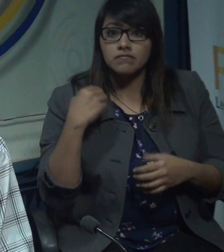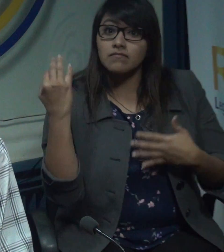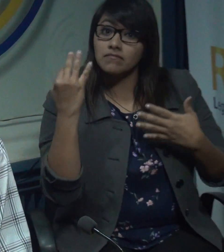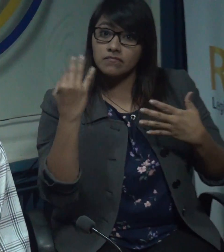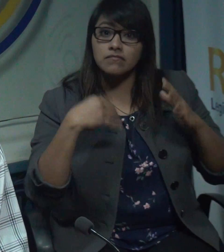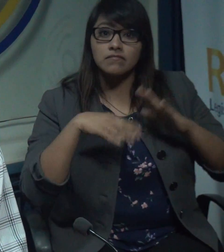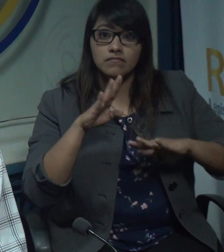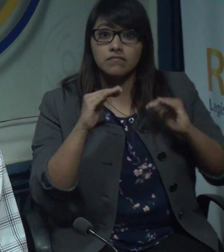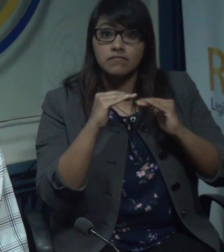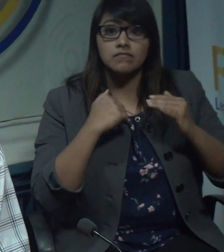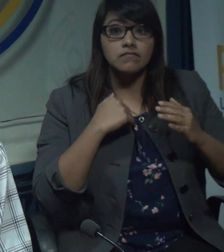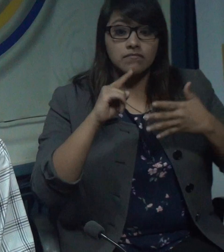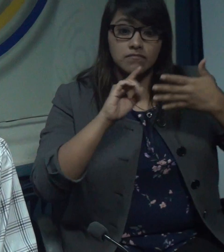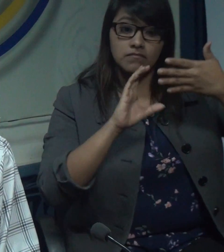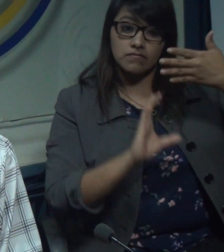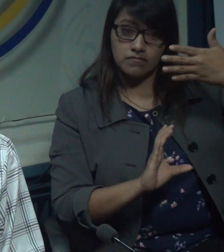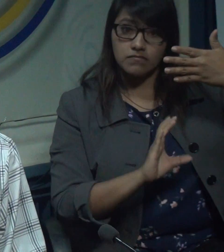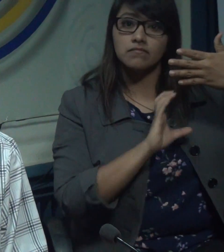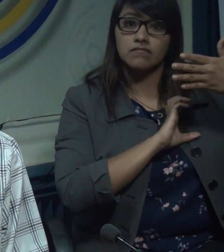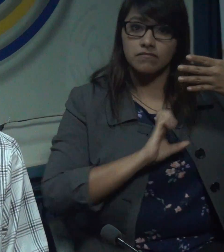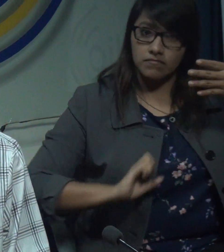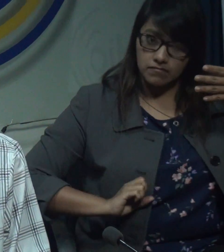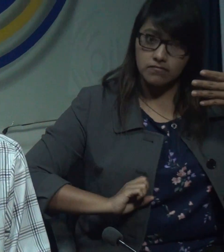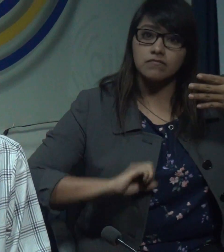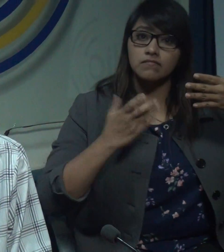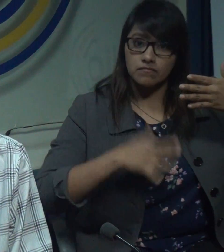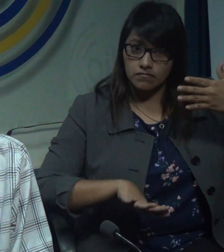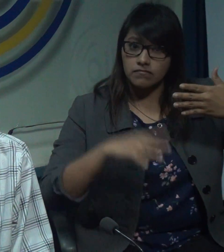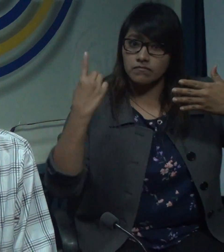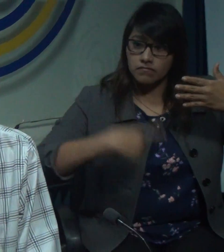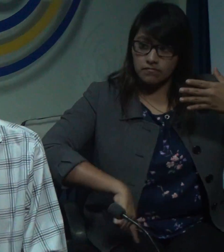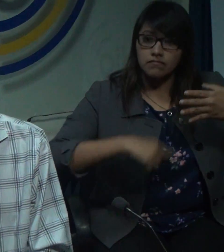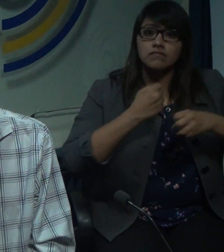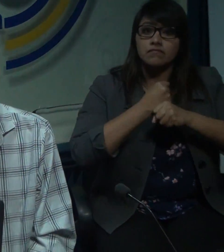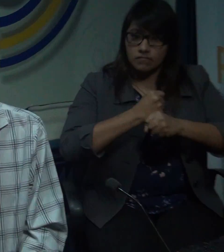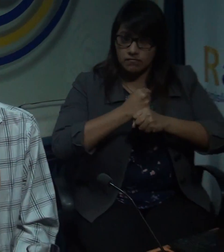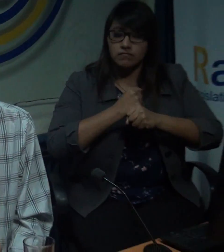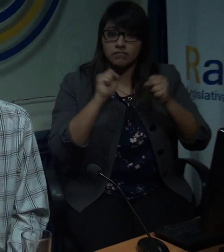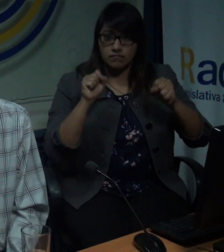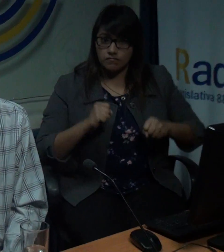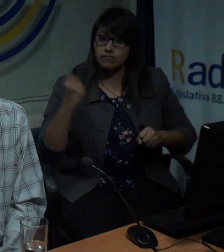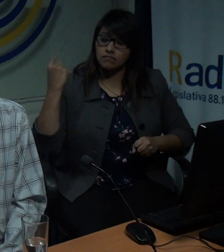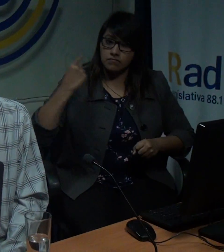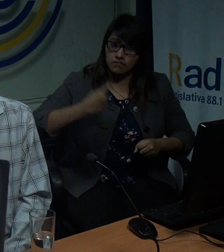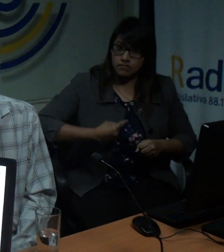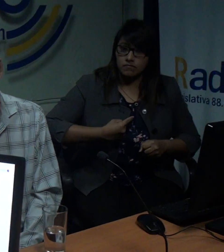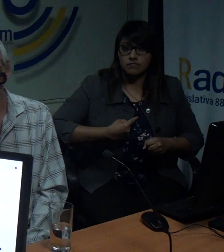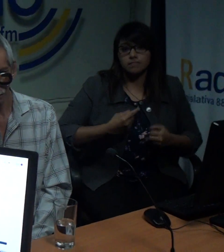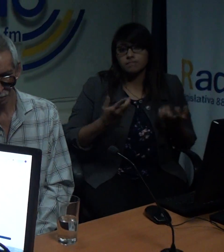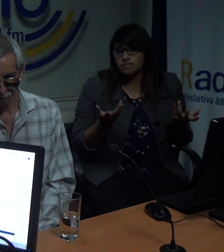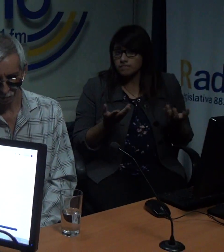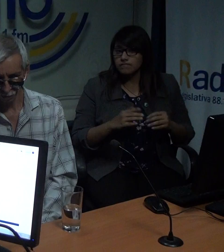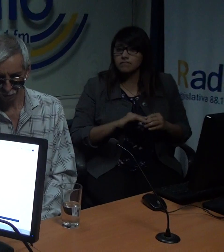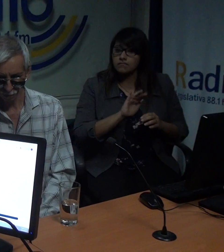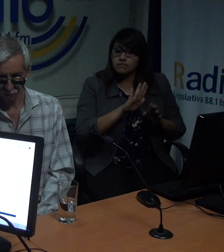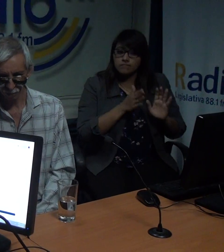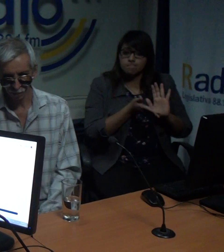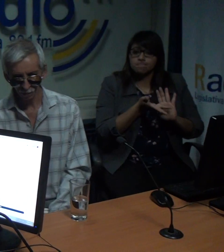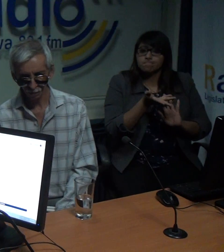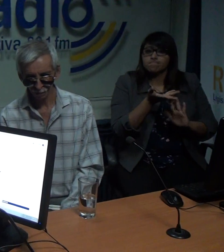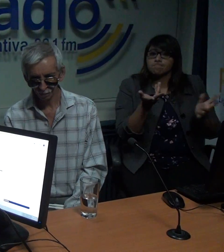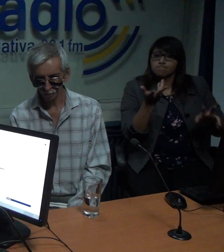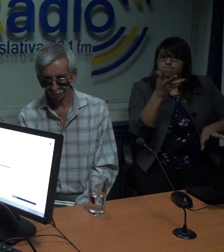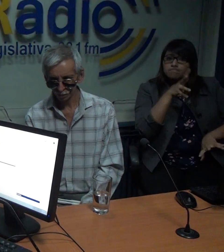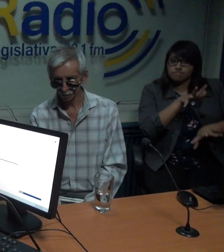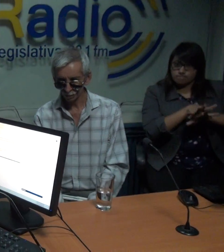nuestra Constitución de la República lo establece, que se debe de garantizar todas las condiciones y precisamente el desarrollo